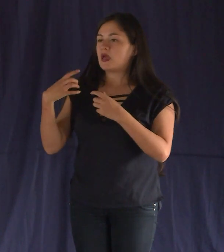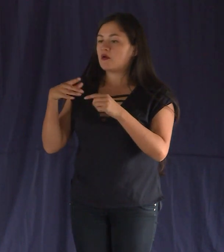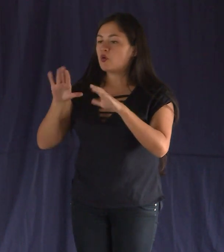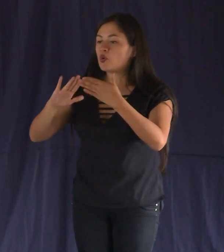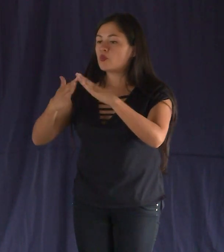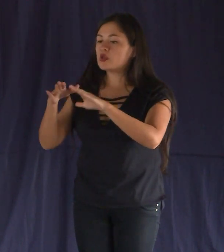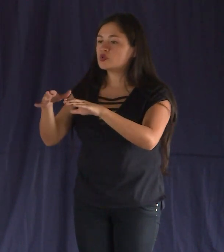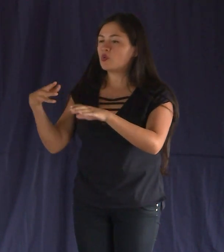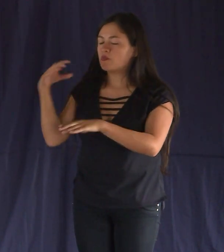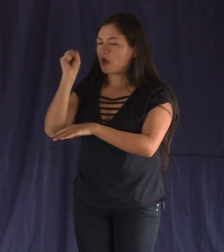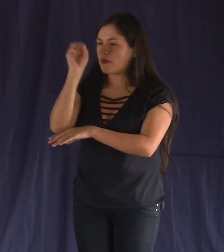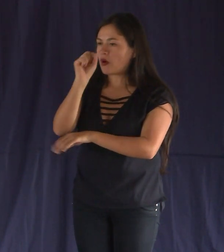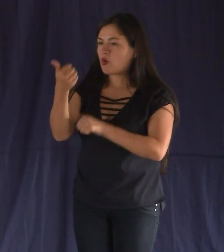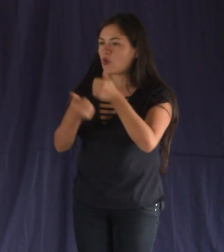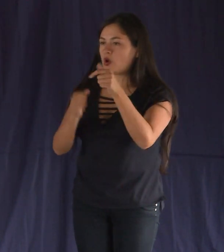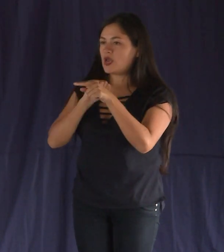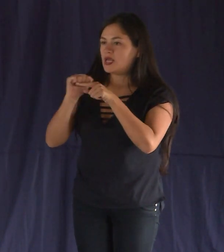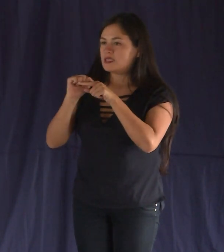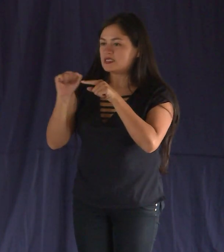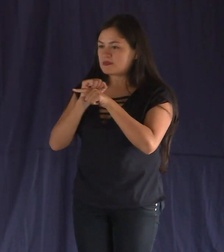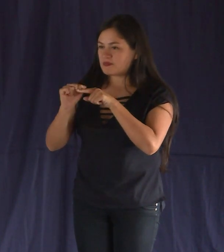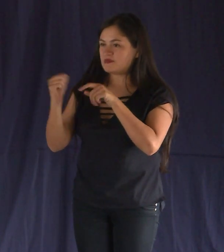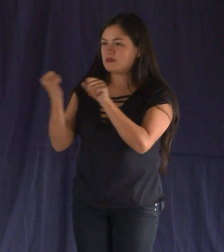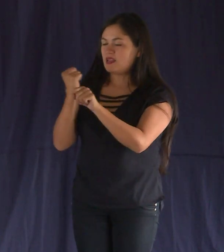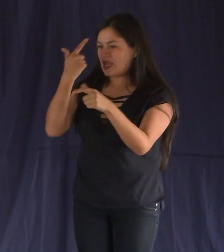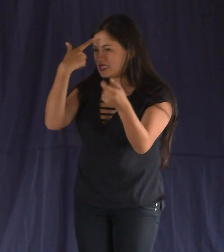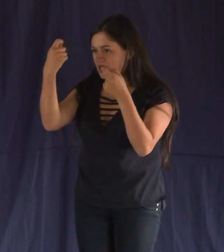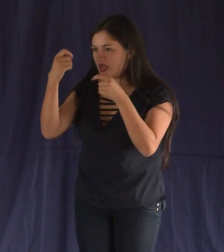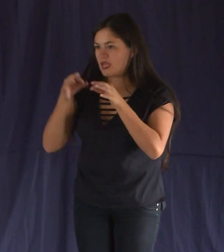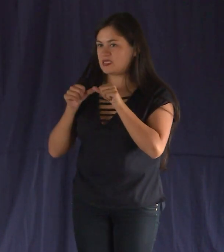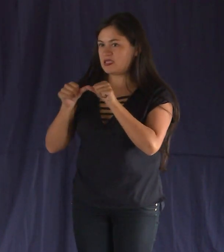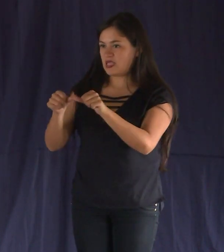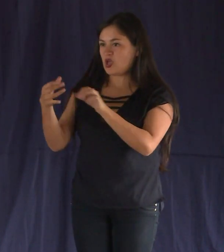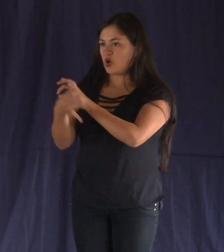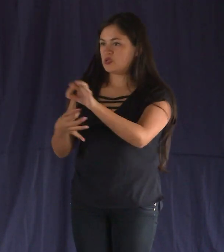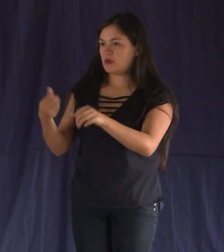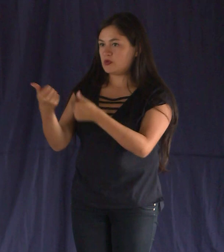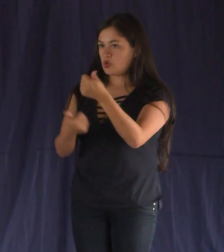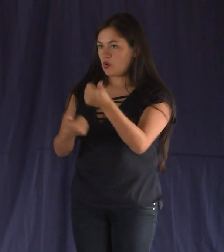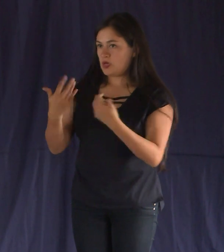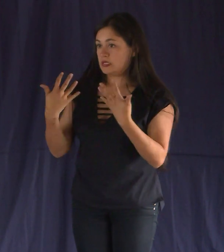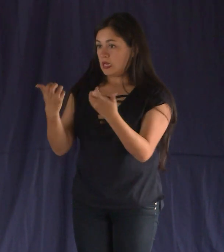ellos realizan. Pero en esas prácticas de conservación,